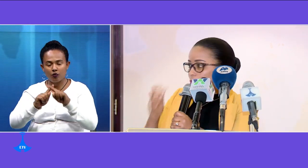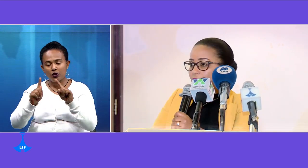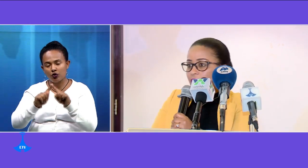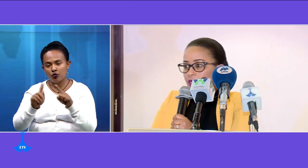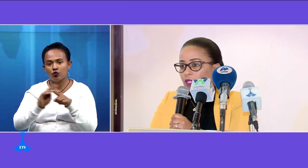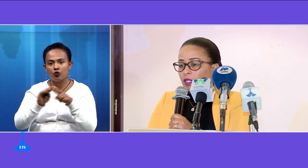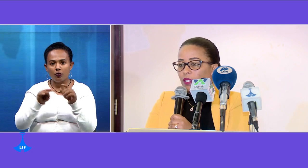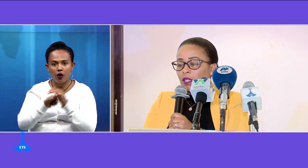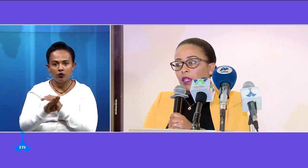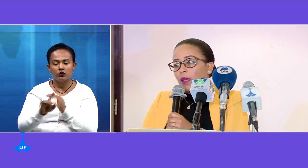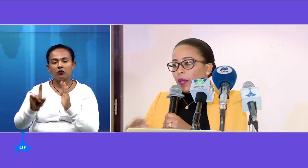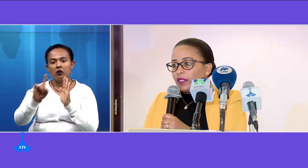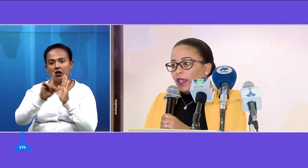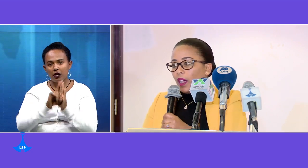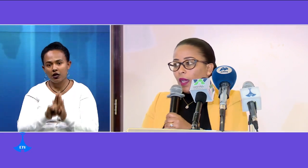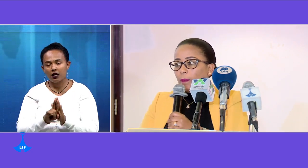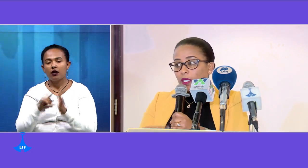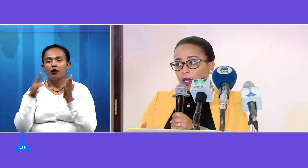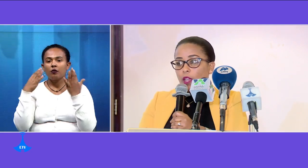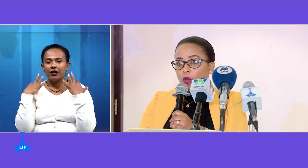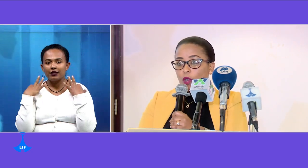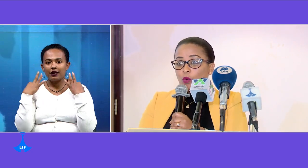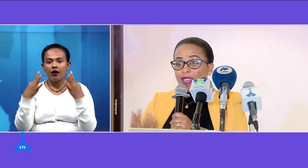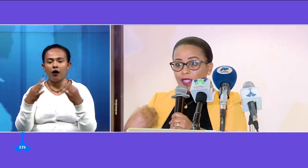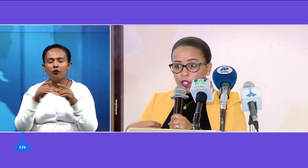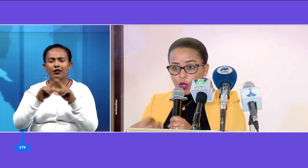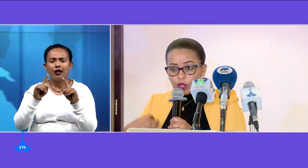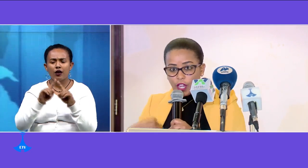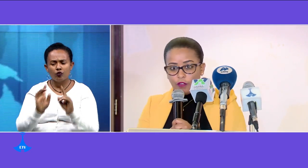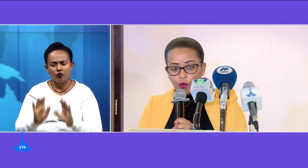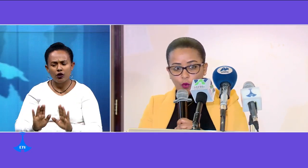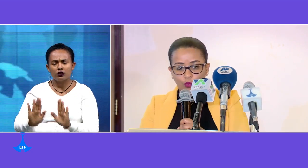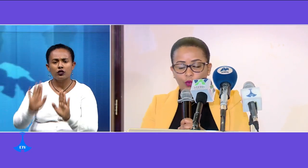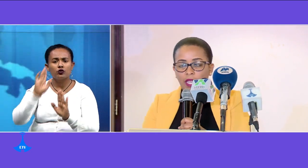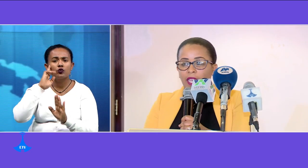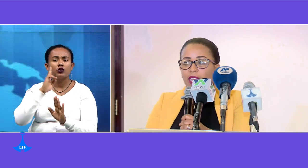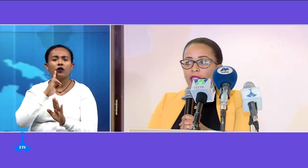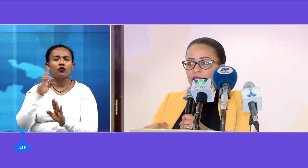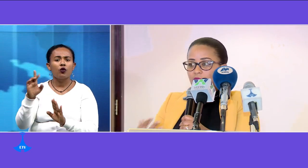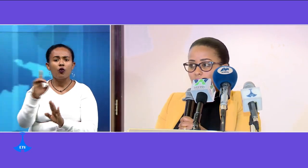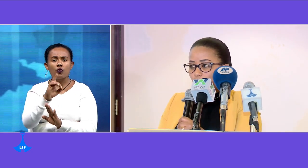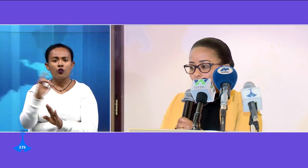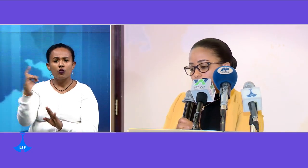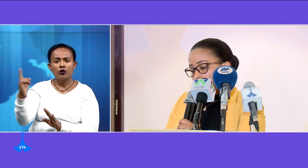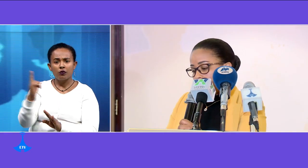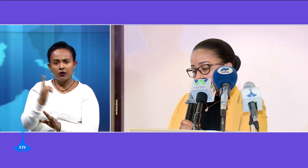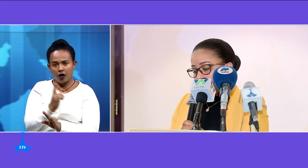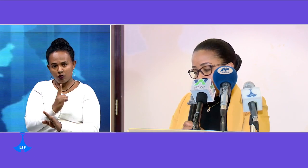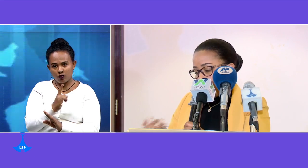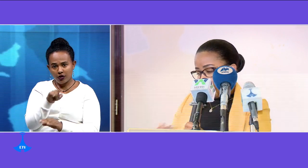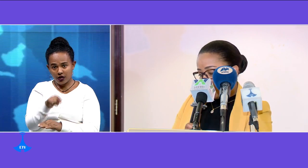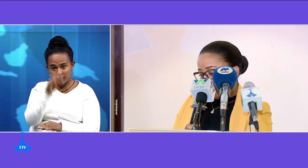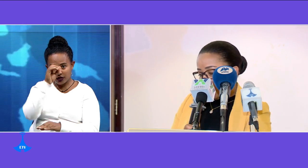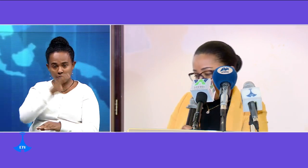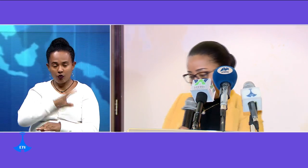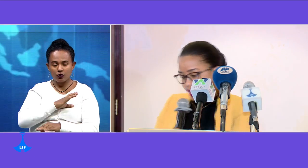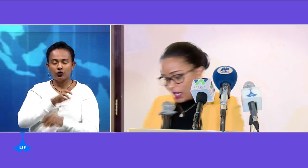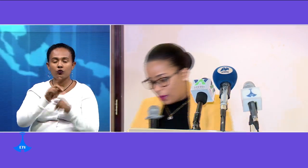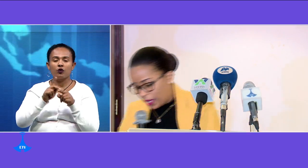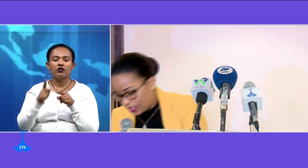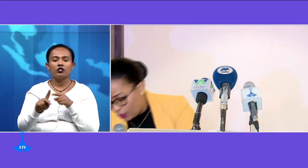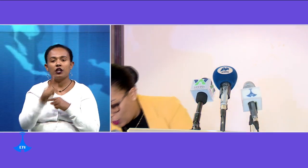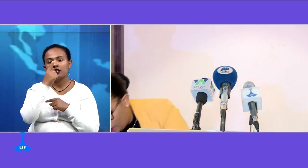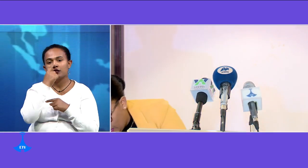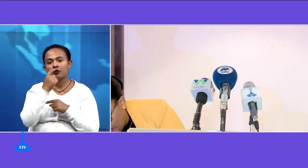ውስጥ ያሉ በህግ በጤና በተለያዩ ያሉ ራሳቸው ዴፍ ይሆኑ ከነዚህ ሰዎች ፕሮፌሽናል ኤክስፒሪየንስ